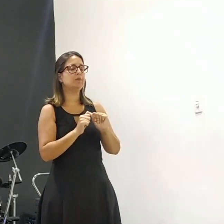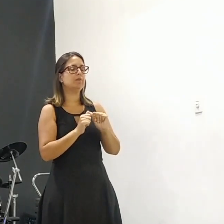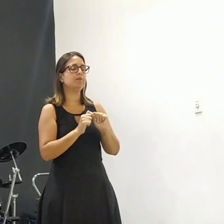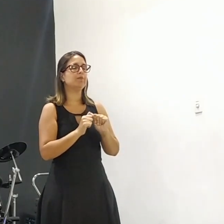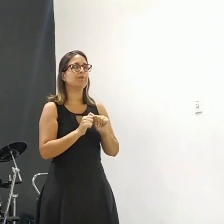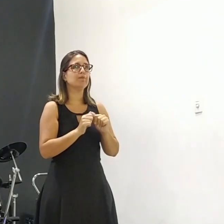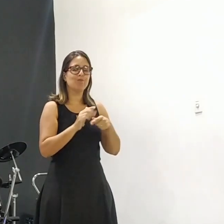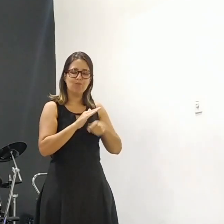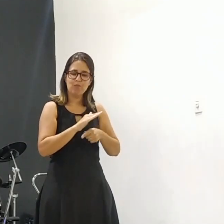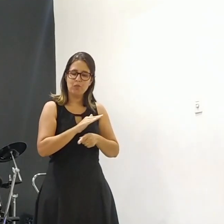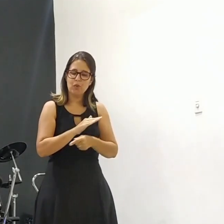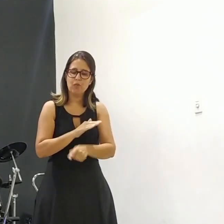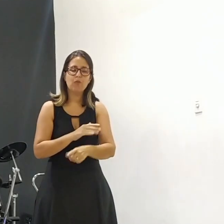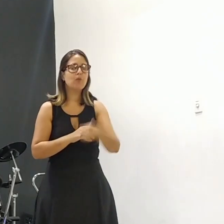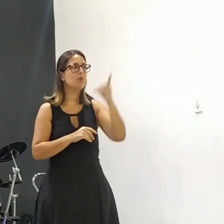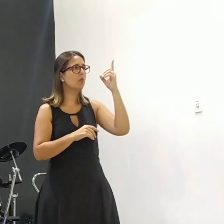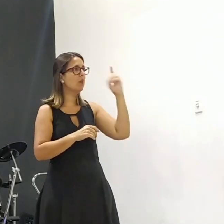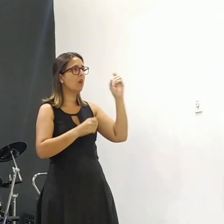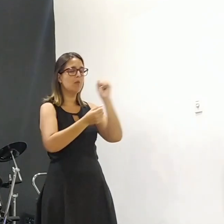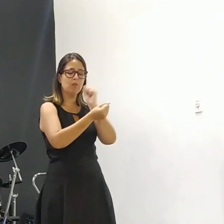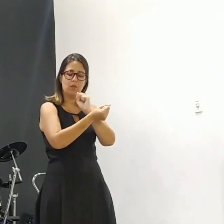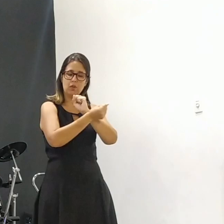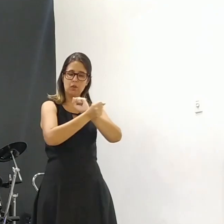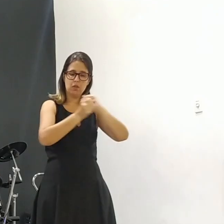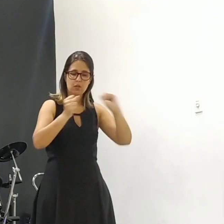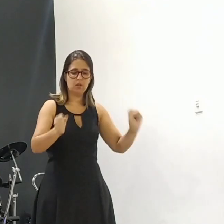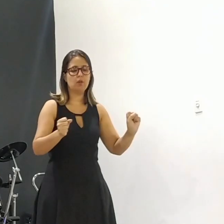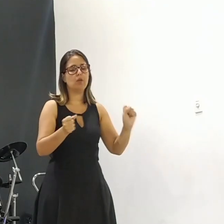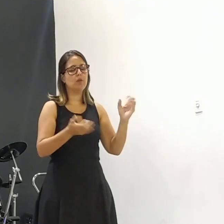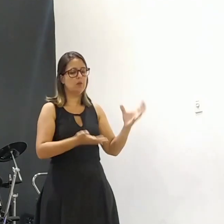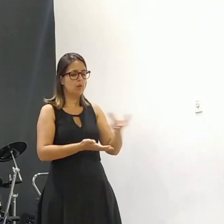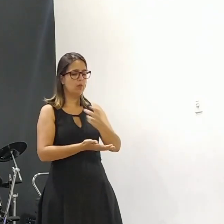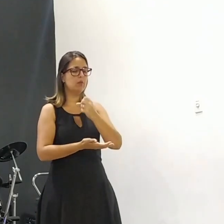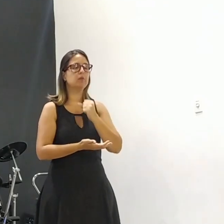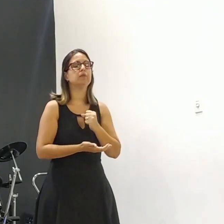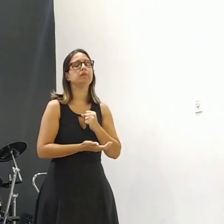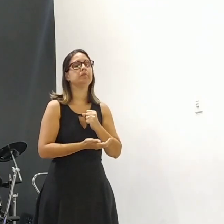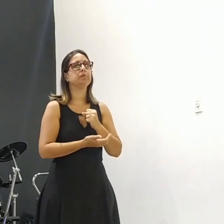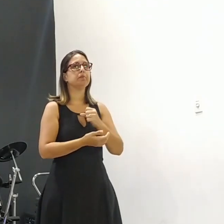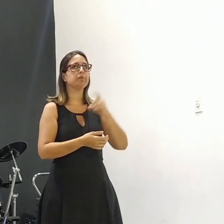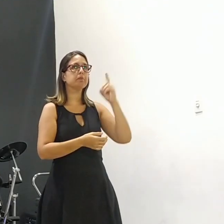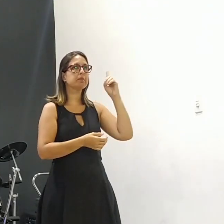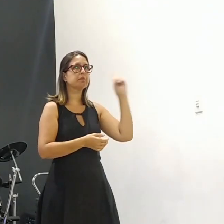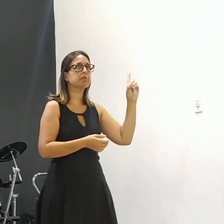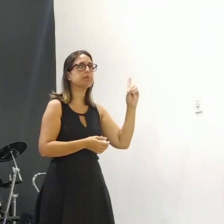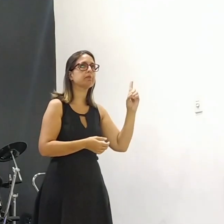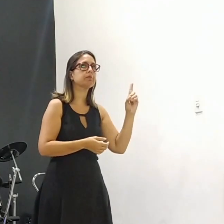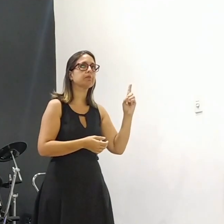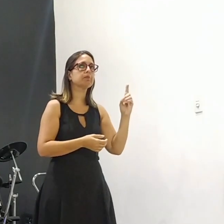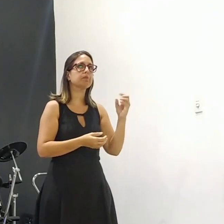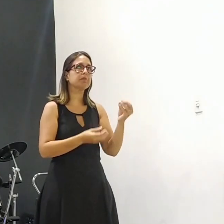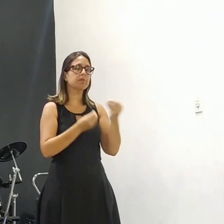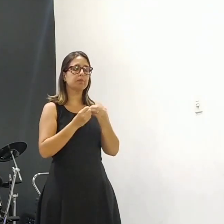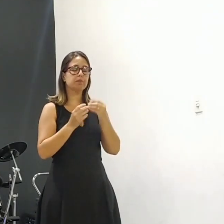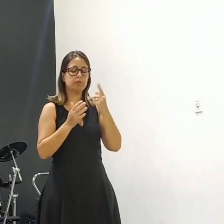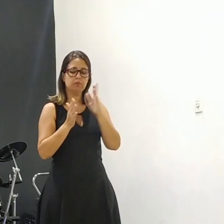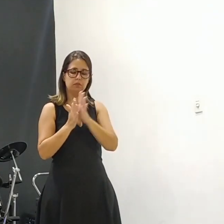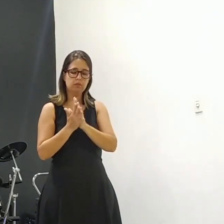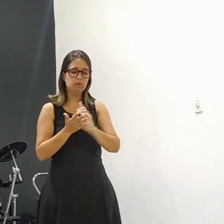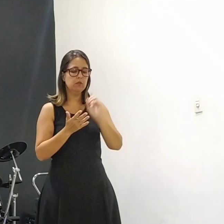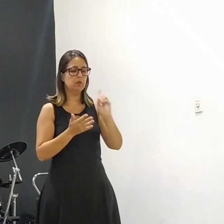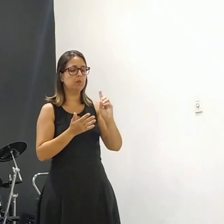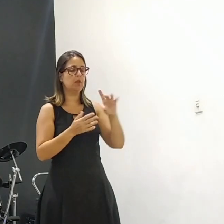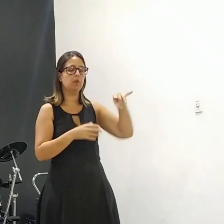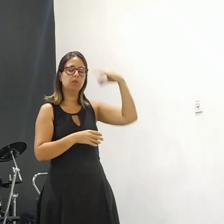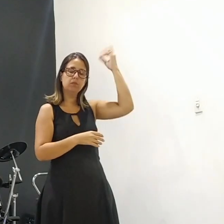esse Deus que me libertou, esse Deus que me deu a salvação, esse Deus que me deu a sua palavra, que me deu o